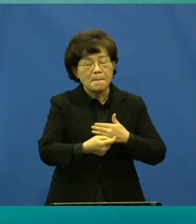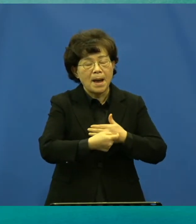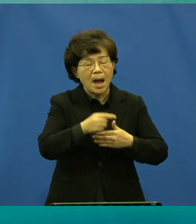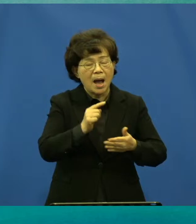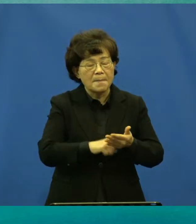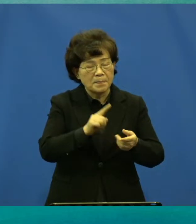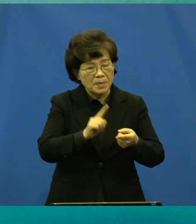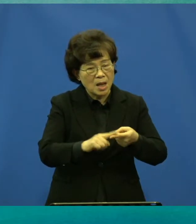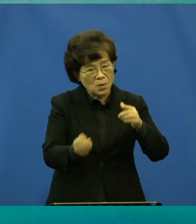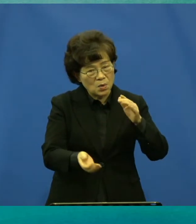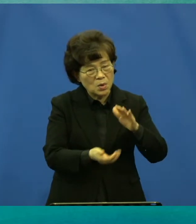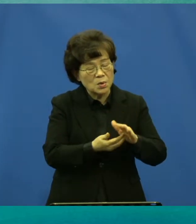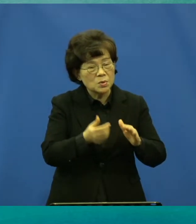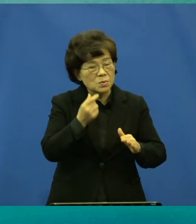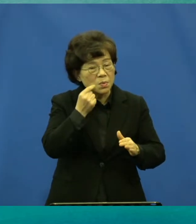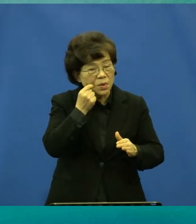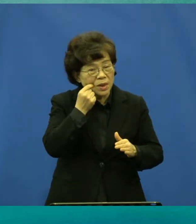되니까.